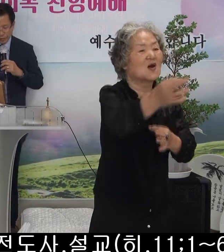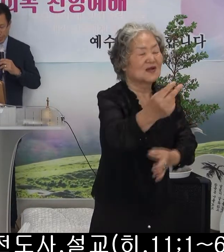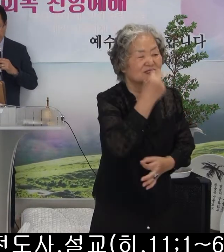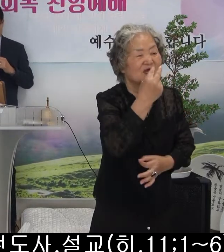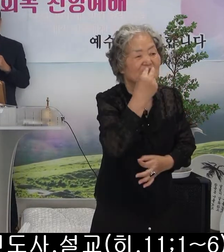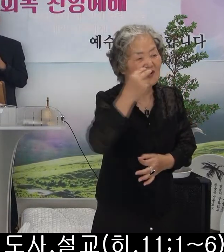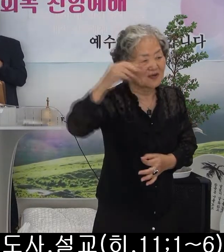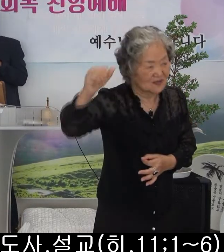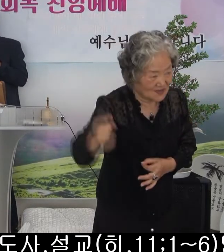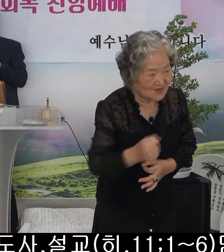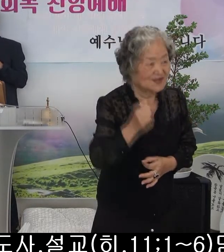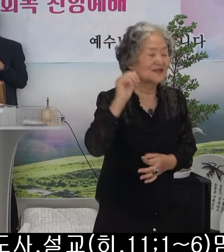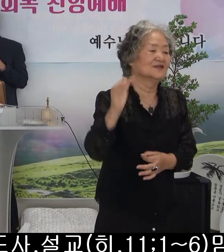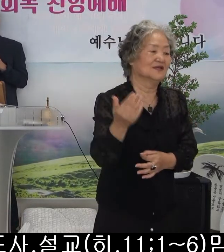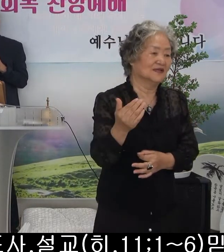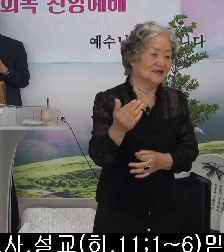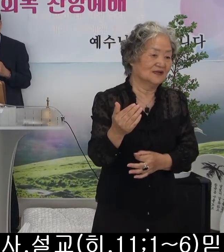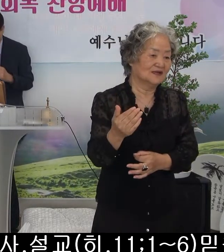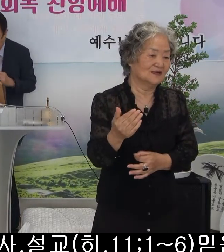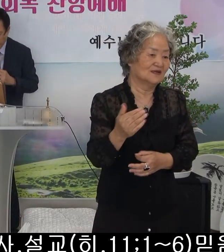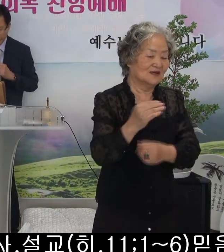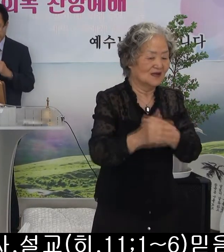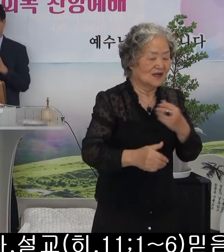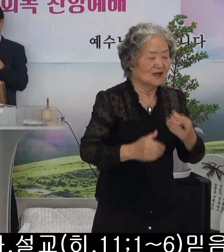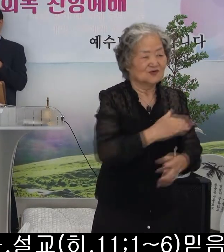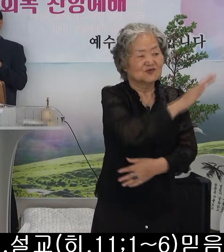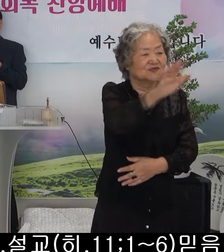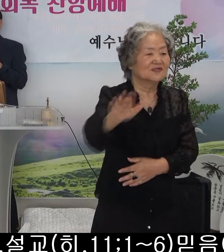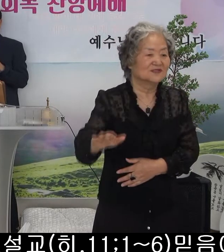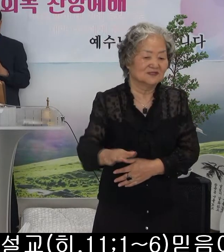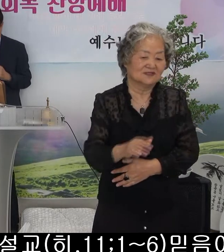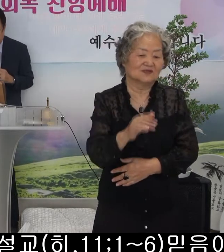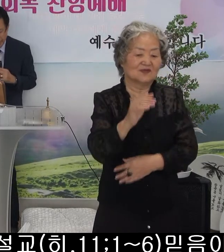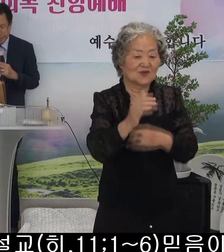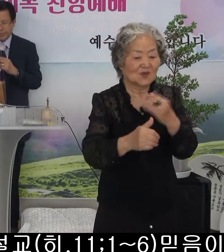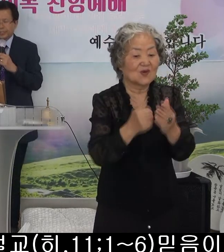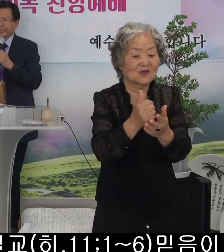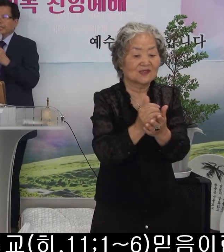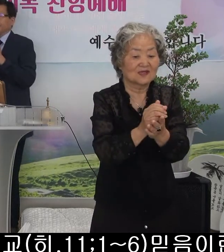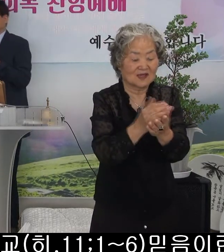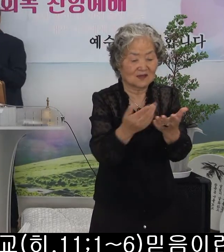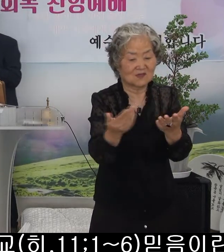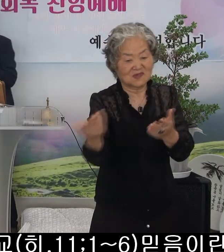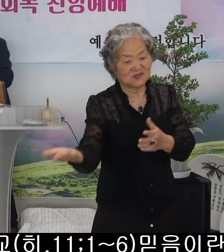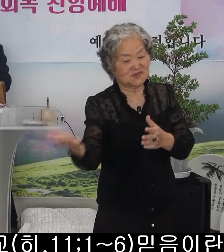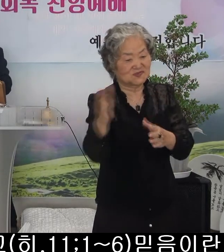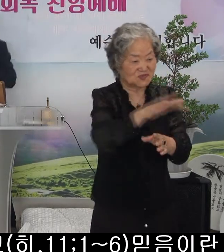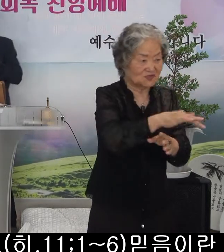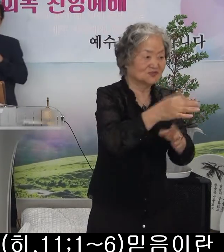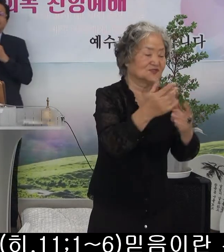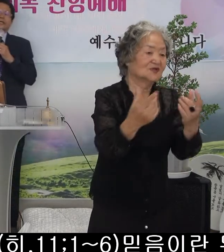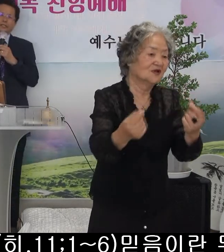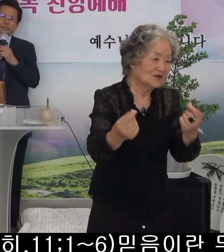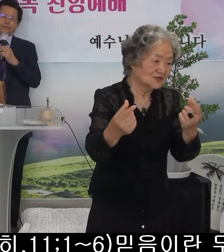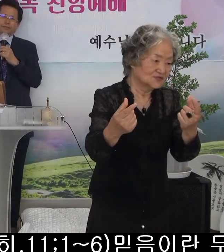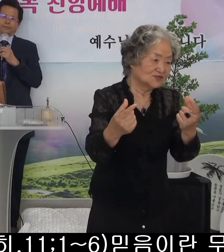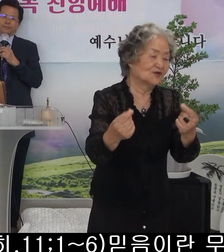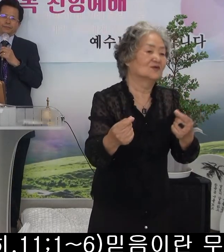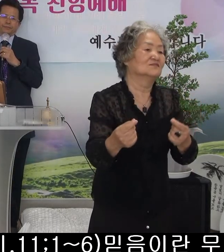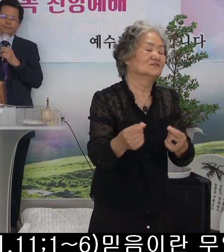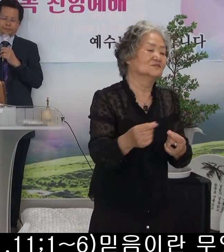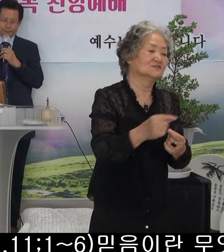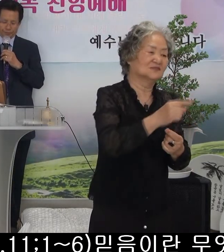그런데 우리는 동전의 양면처럼 죄가 들끓고 있는 이 세상에서 생명의 말씀이신 예수님과 공존 안에서 살아간다는